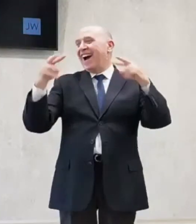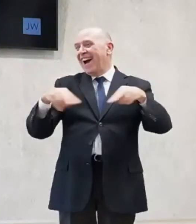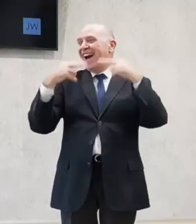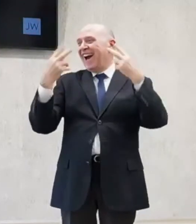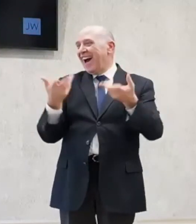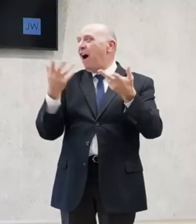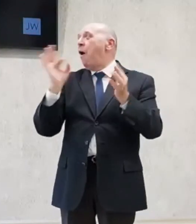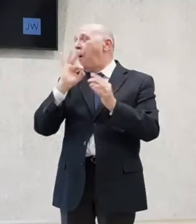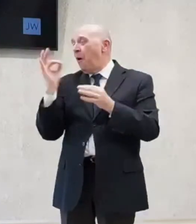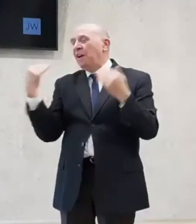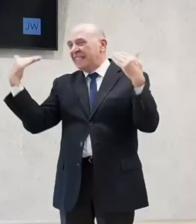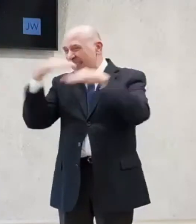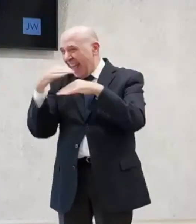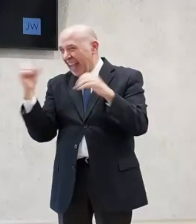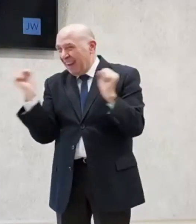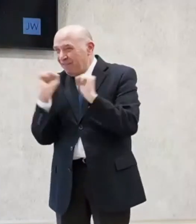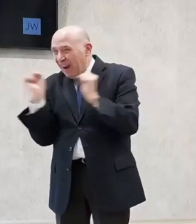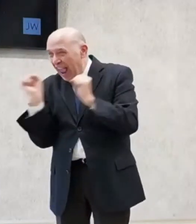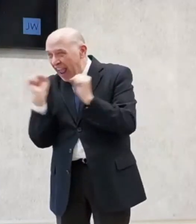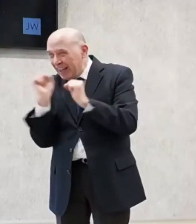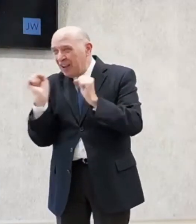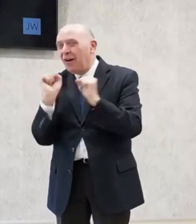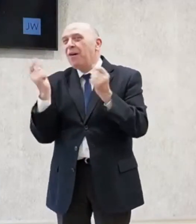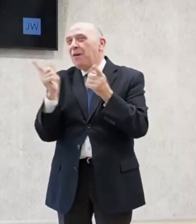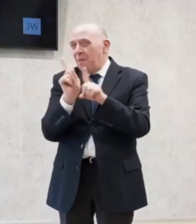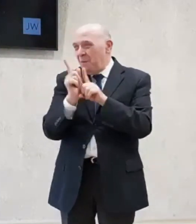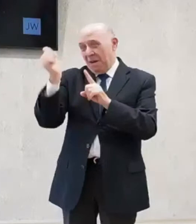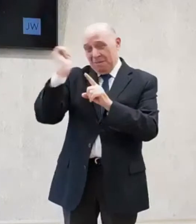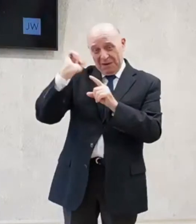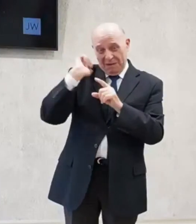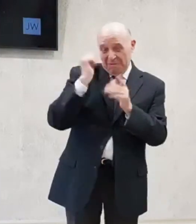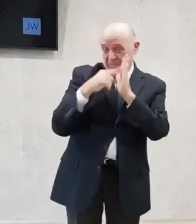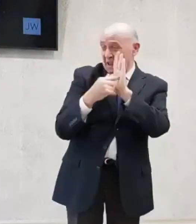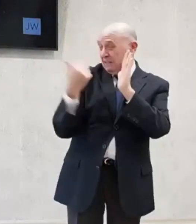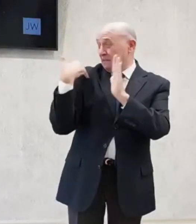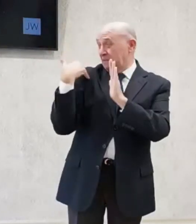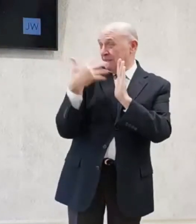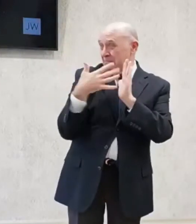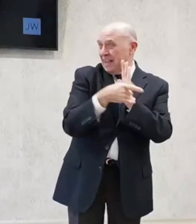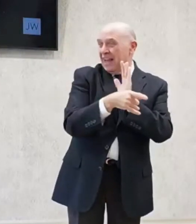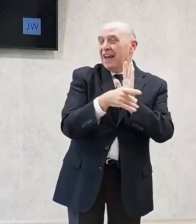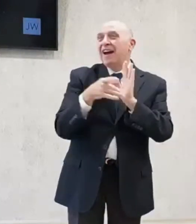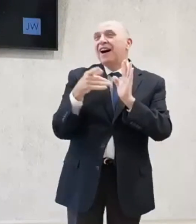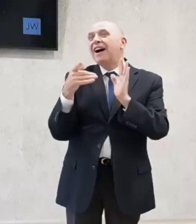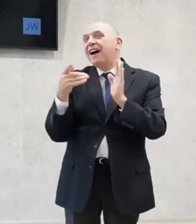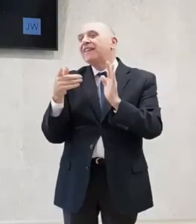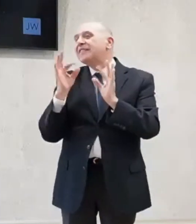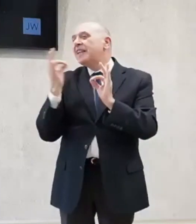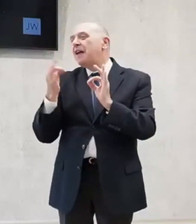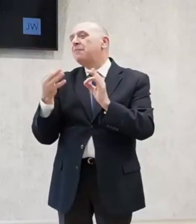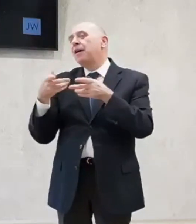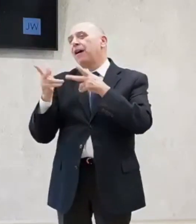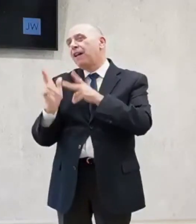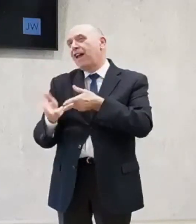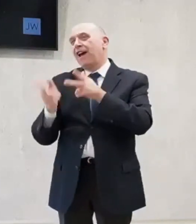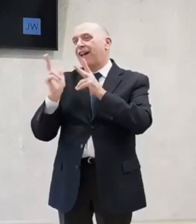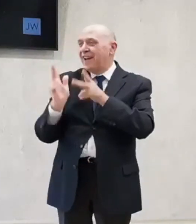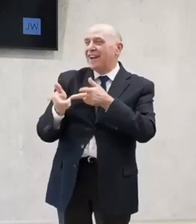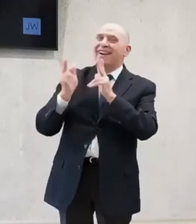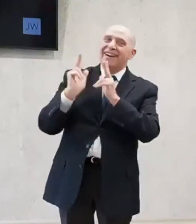d'inverno autunnali dove faceva freddo come facevate fino a pochi mesi fa però eravate lì e parlavate